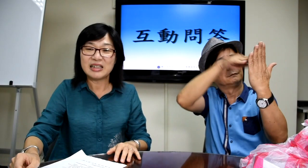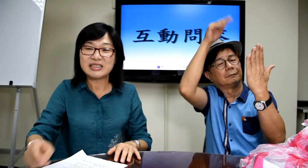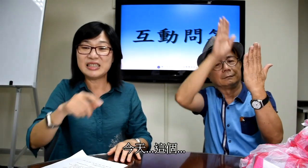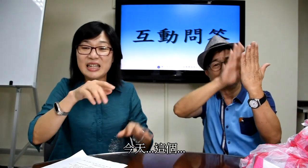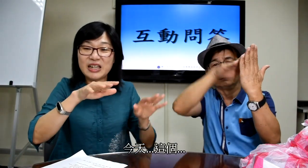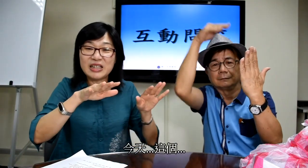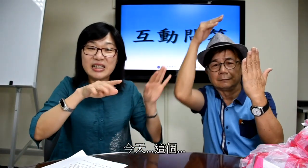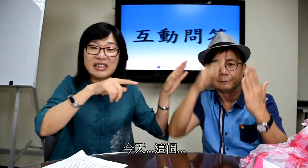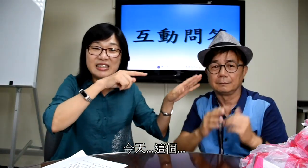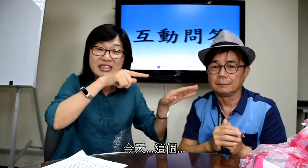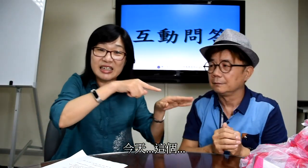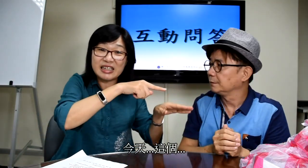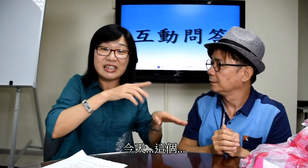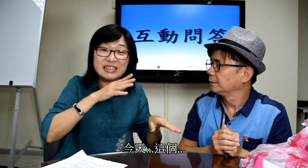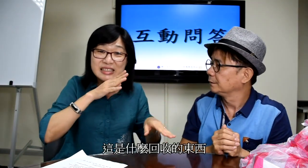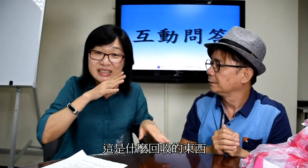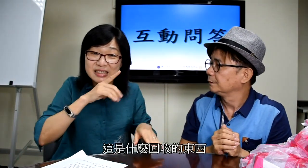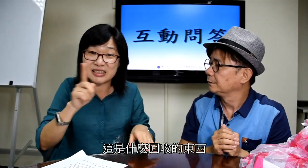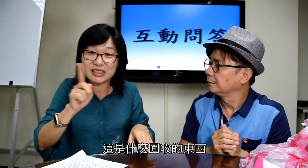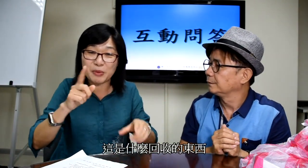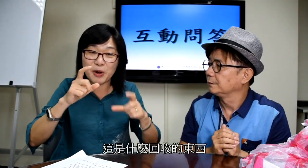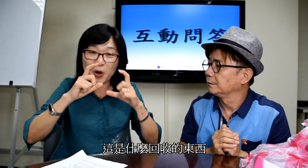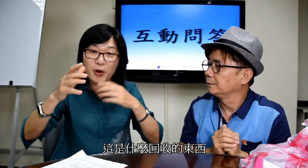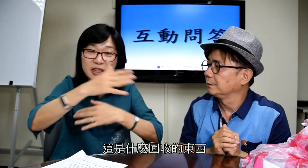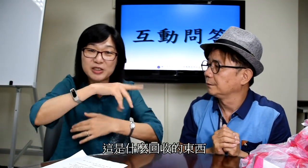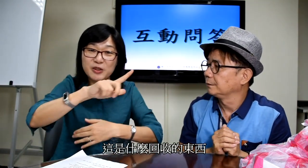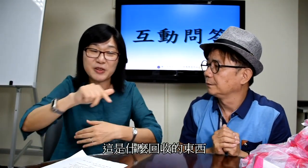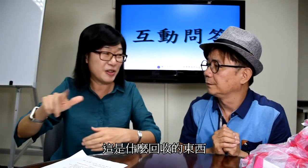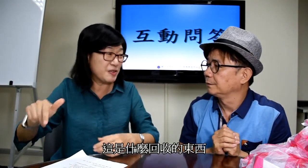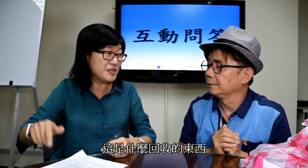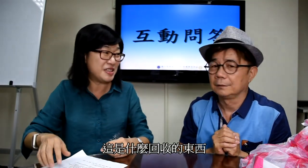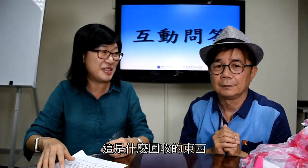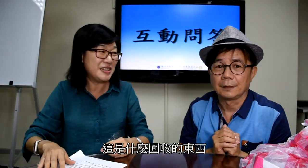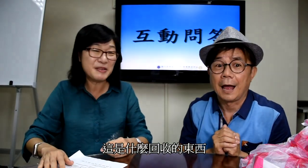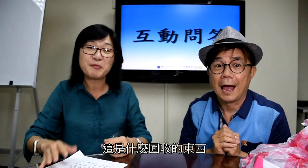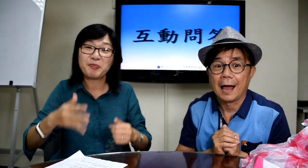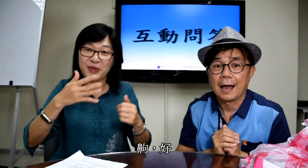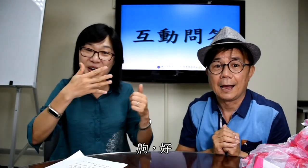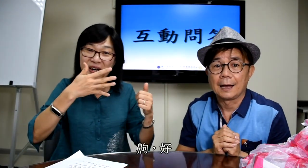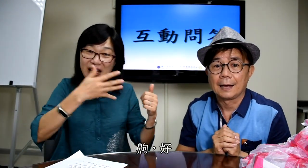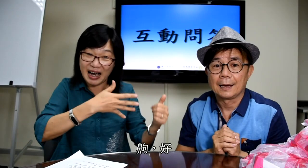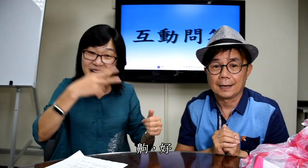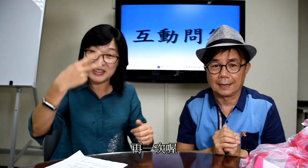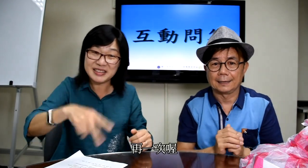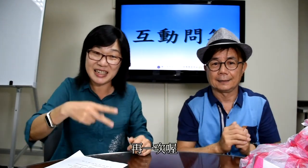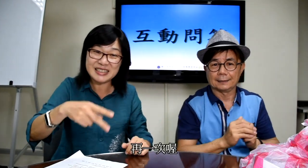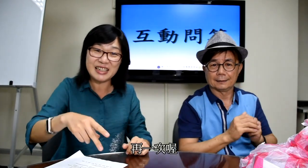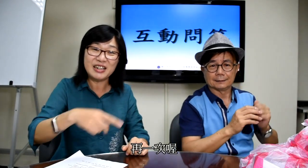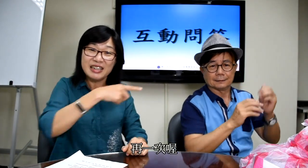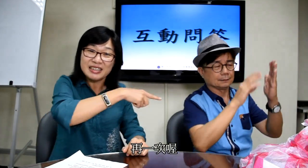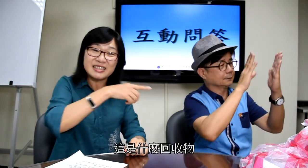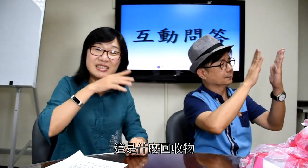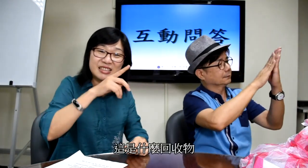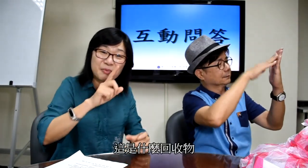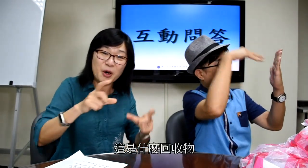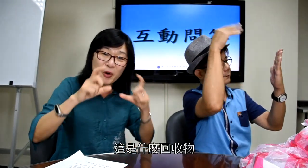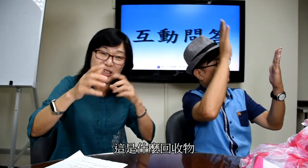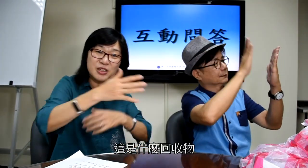今天这是什么回收的东西？好，再一次哦，这是什么回收